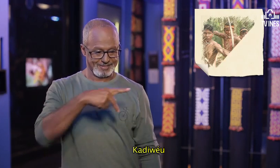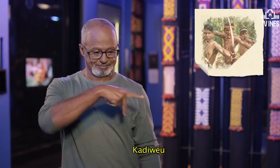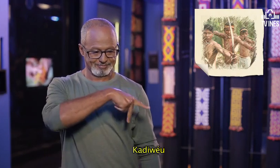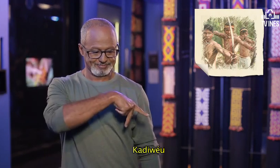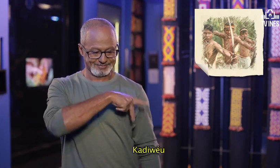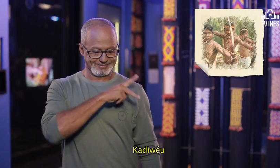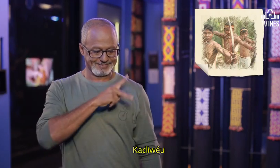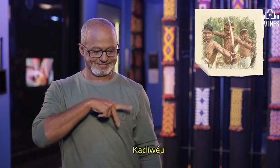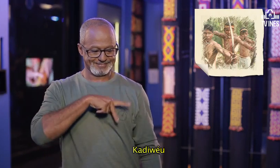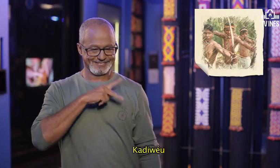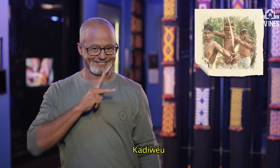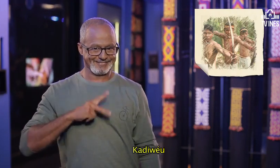Cadiuel,